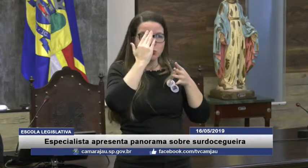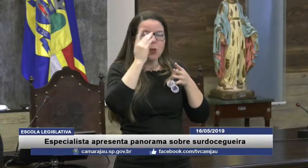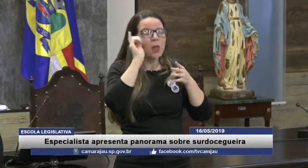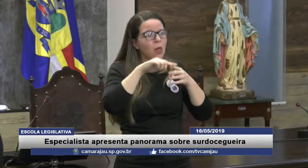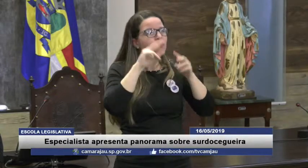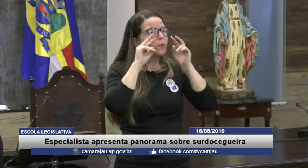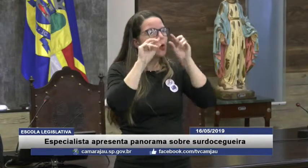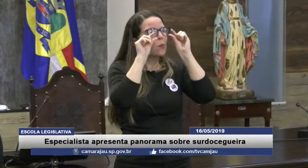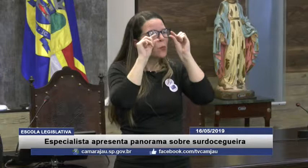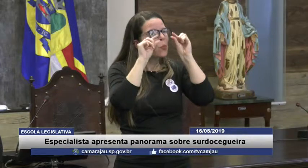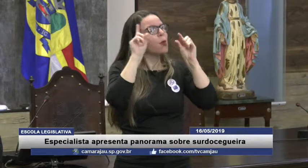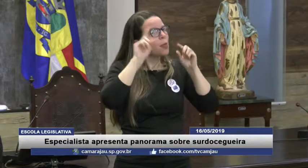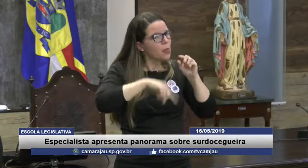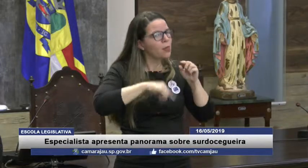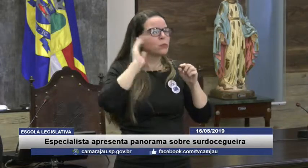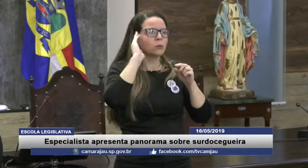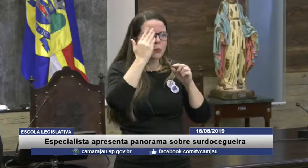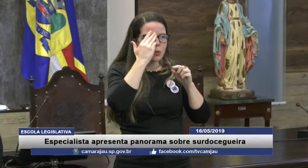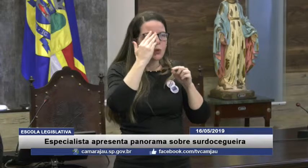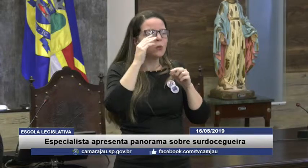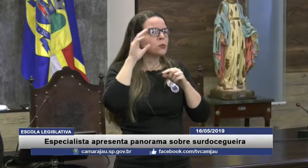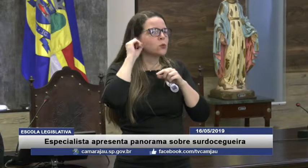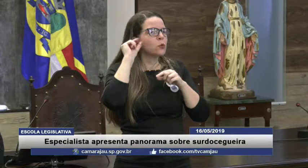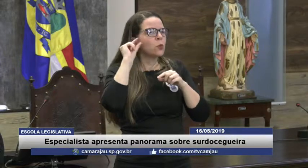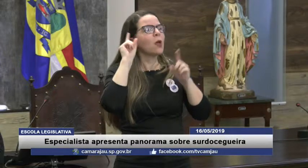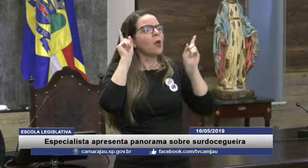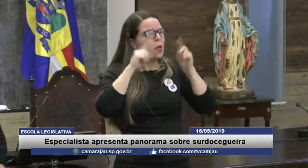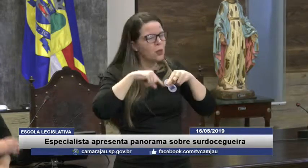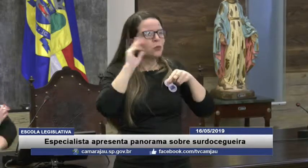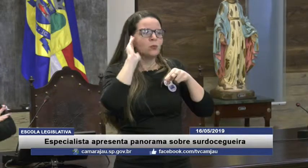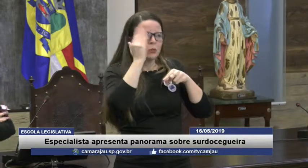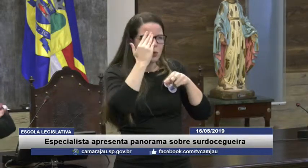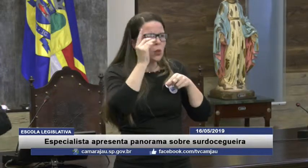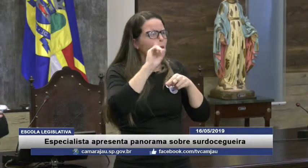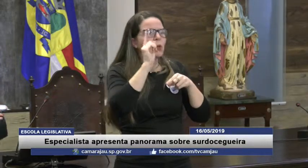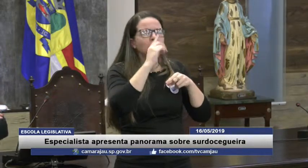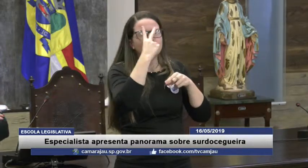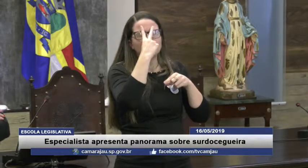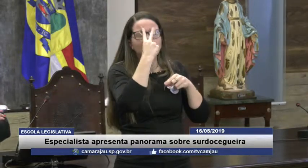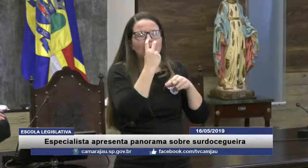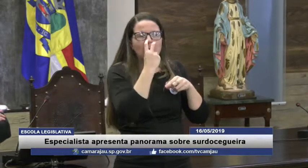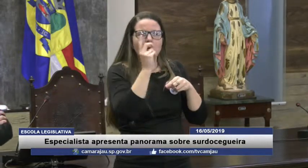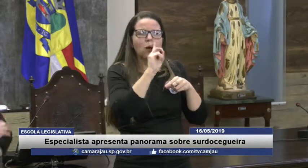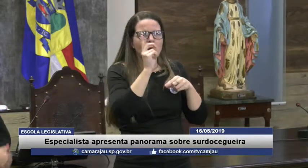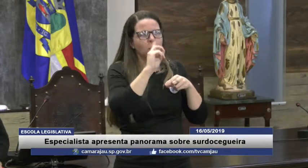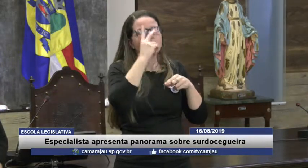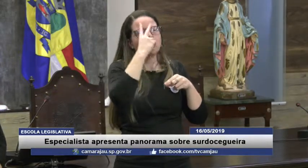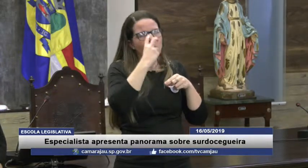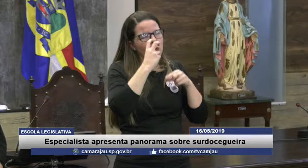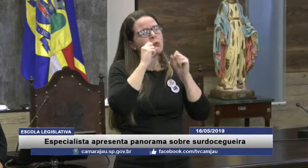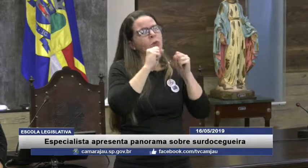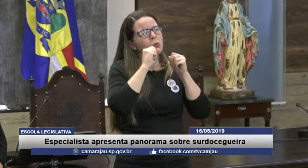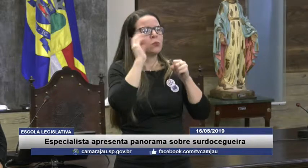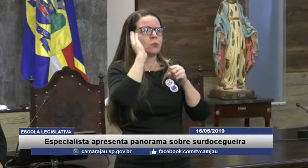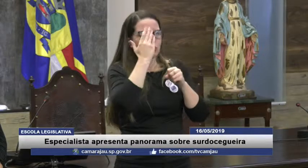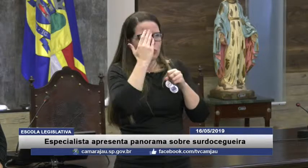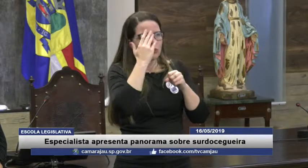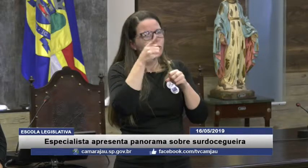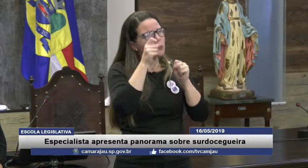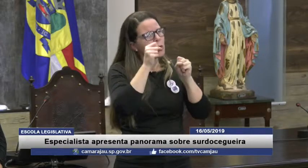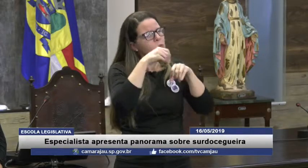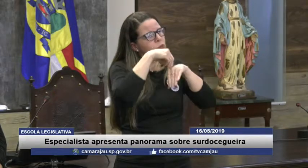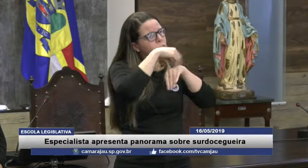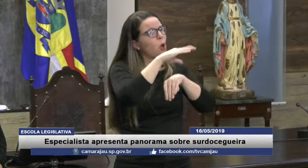existem diversos tipos de pessoa com surdo-cegueira, com diferentes graus de perda de visão e de perda de audição? Né? Não precisa ser cego